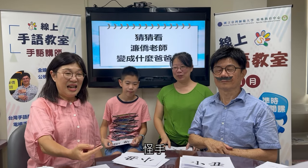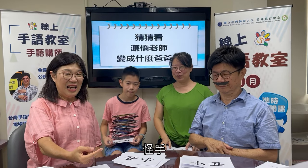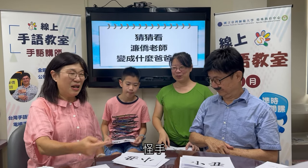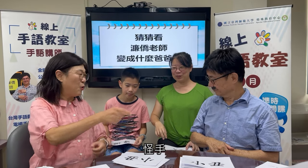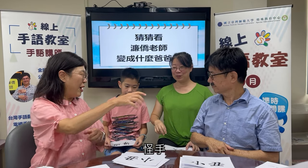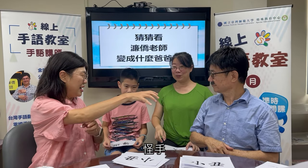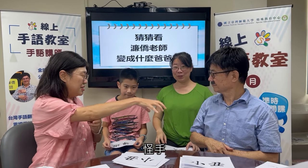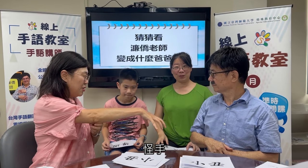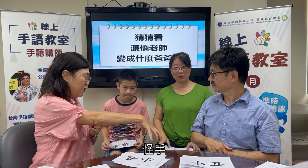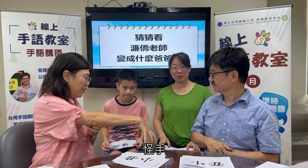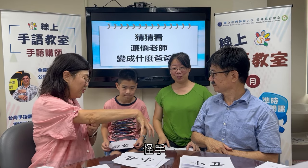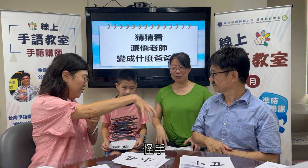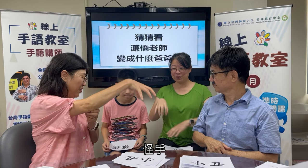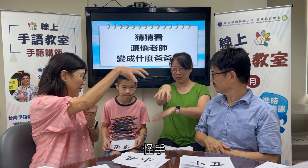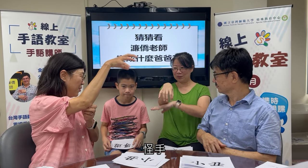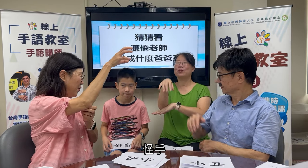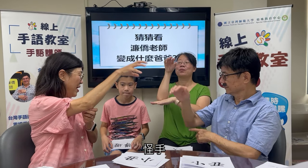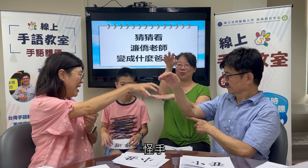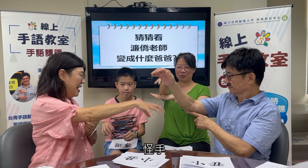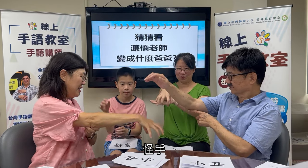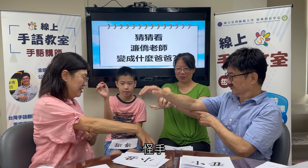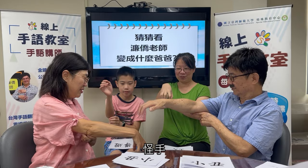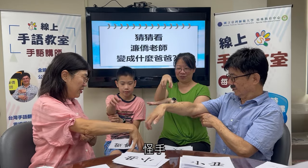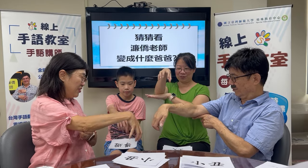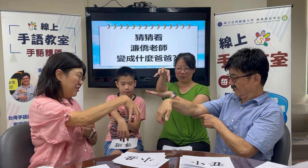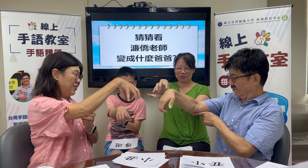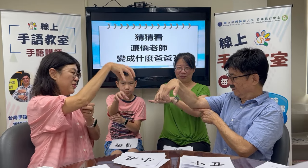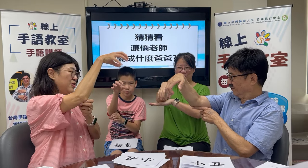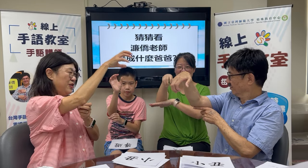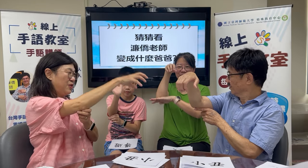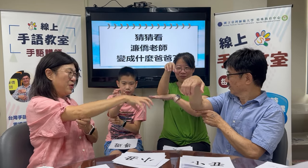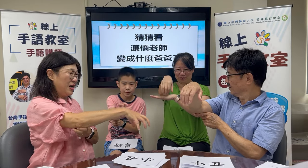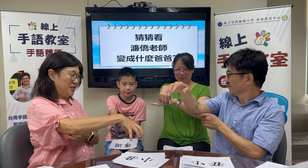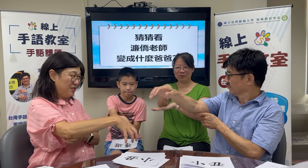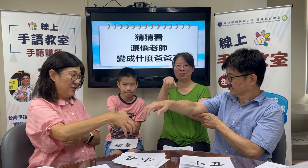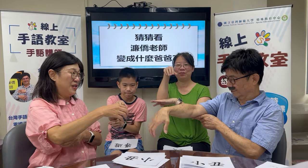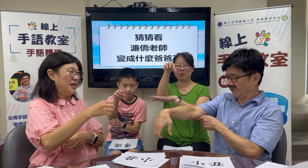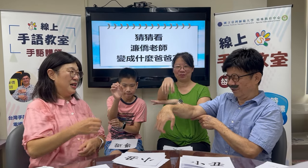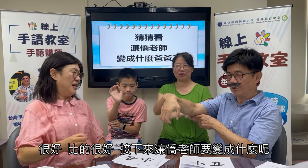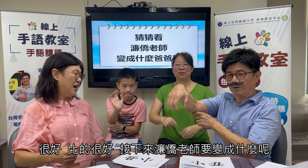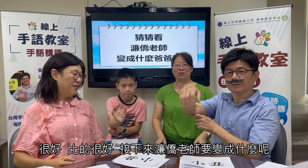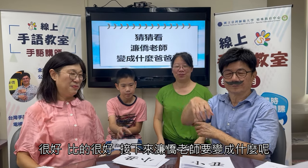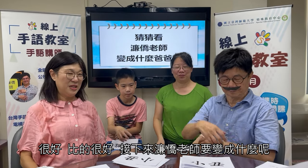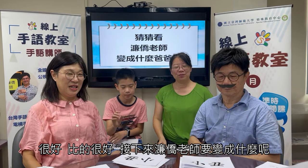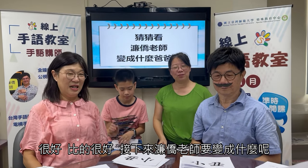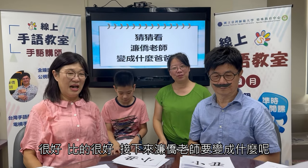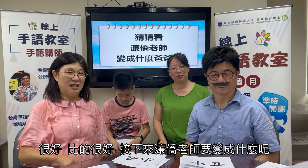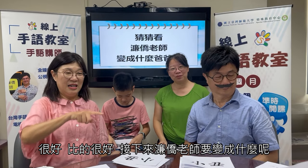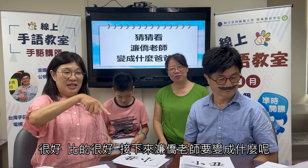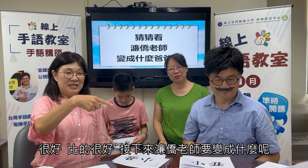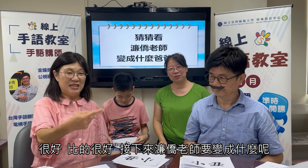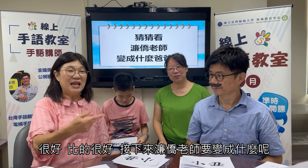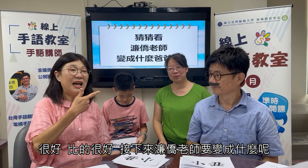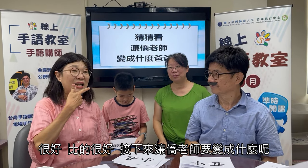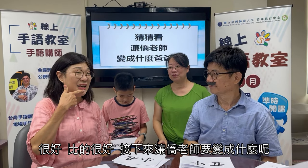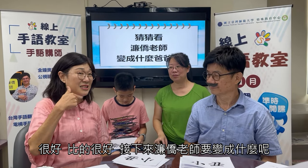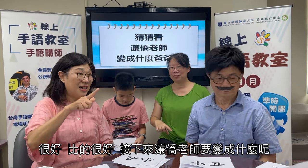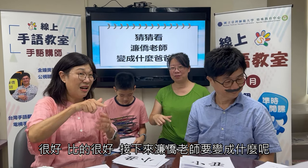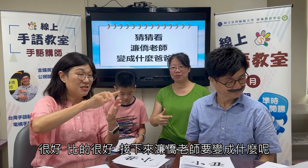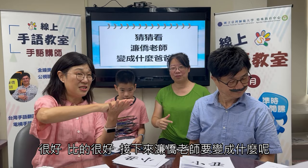啊，怪手，怪手，对，怪手，很好，比得很好。接下来连桥老师要